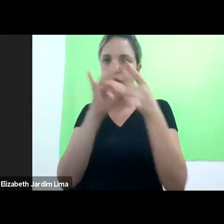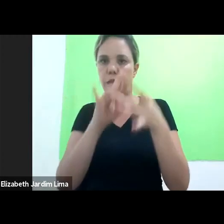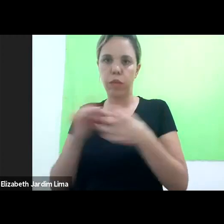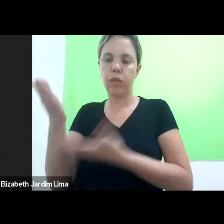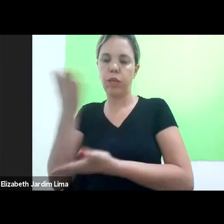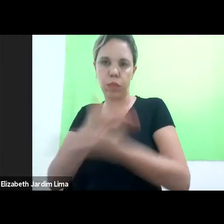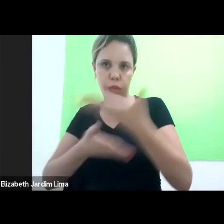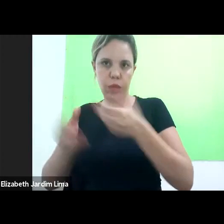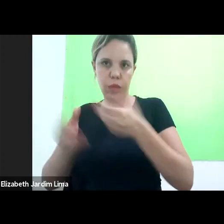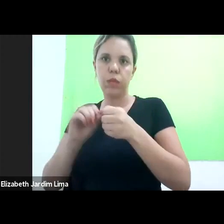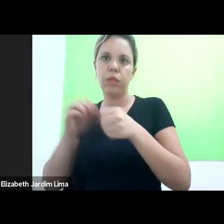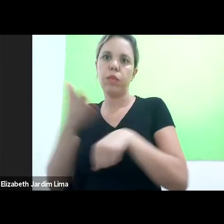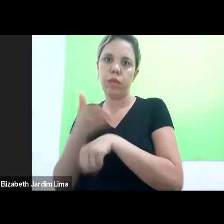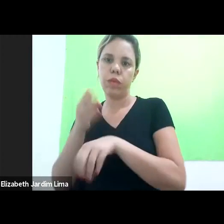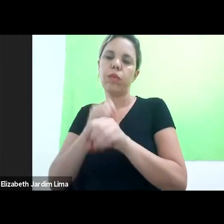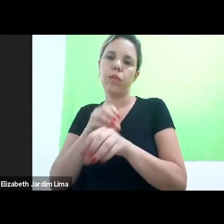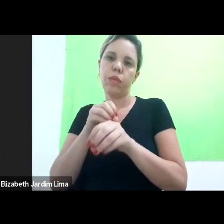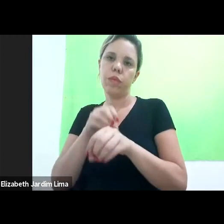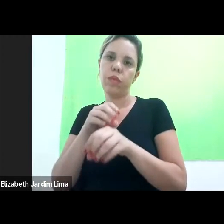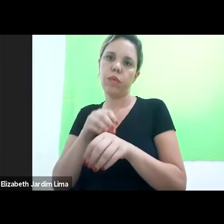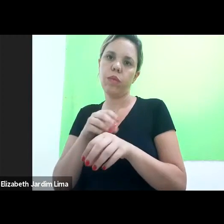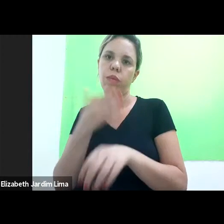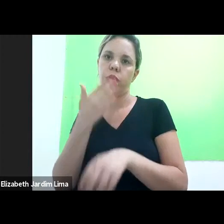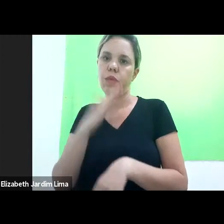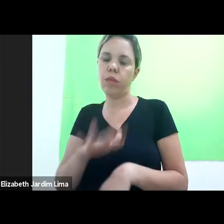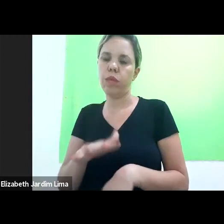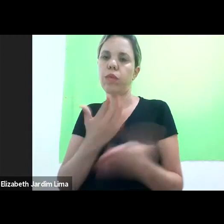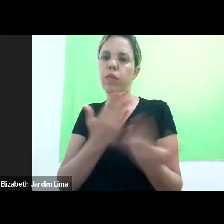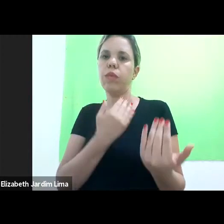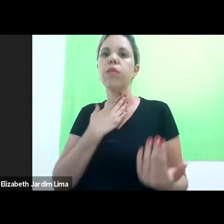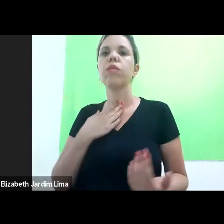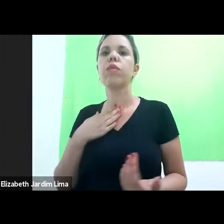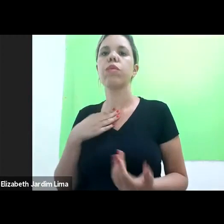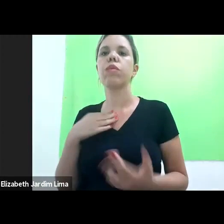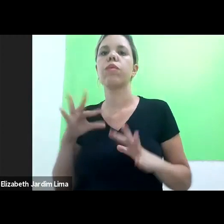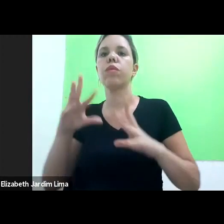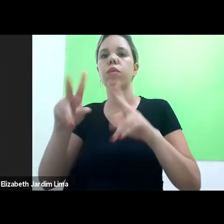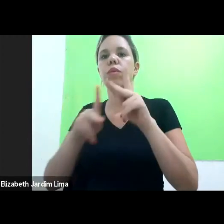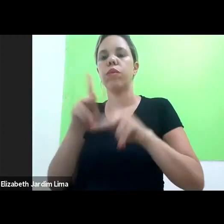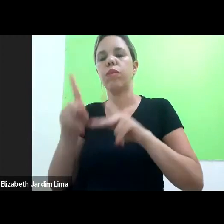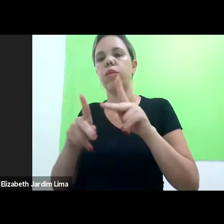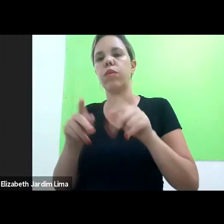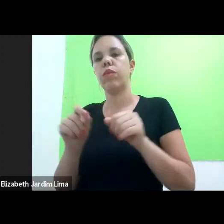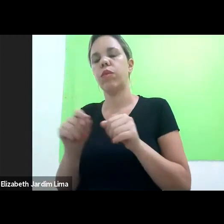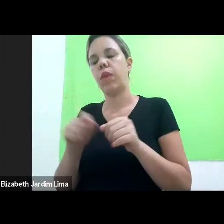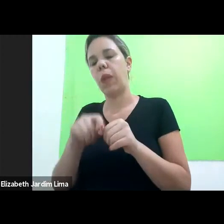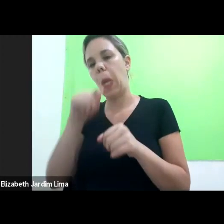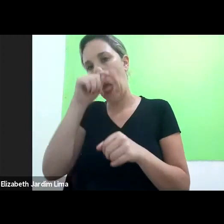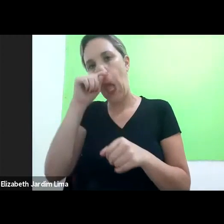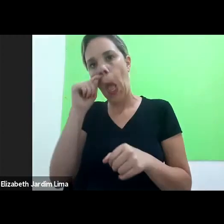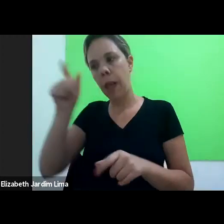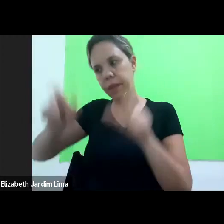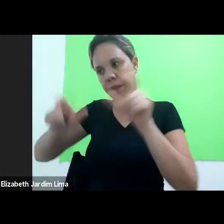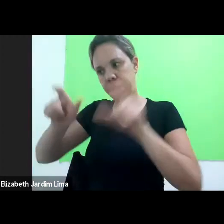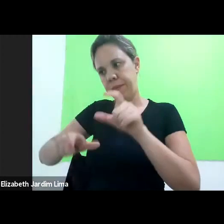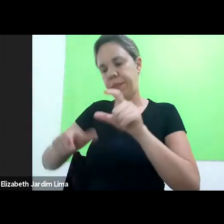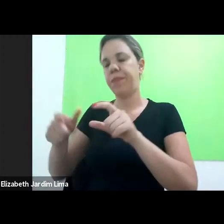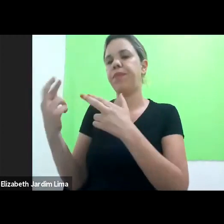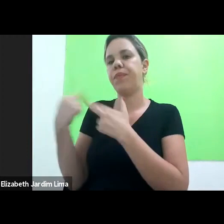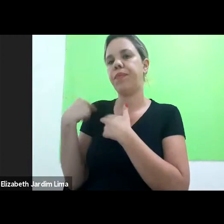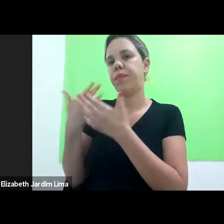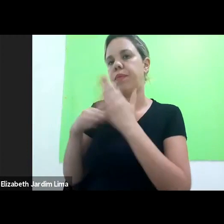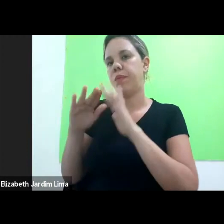parte dessa educação da criança e do jovem. Quando eu falo todos, são os sujeitos da escola, né, a